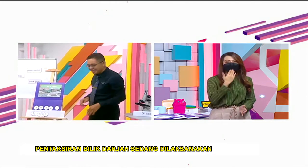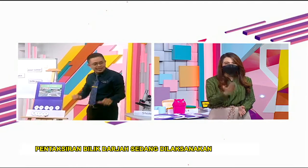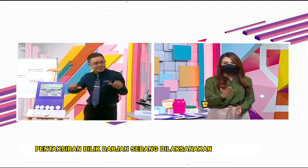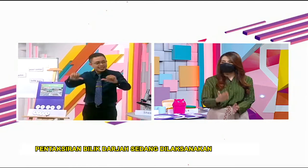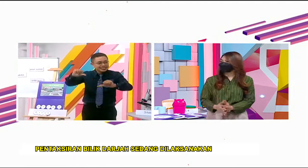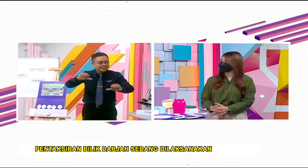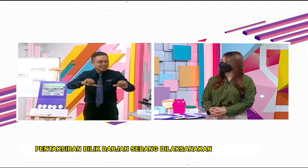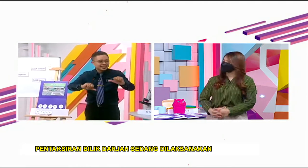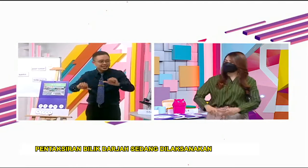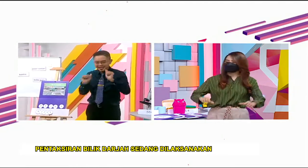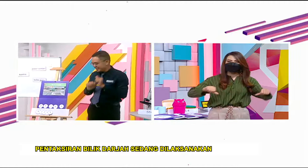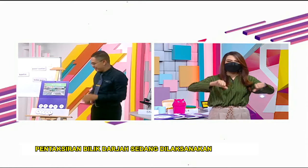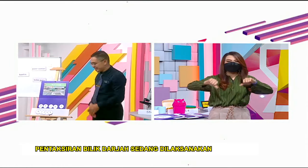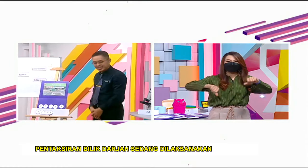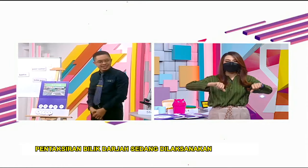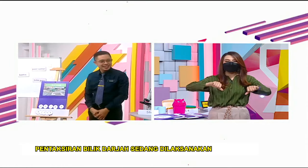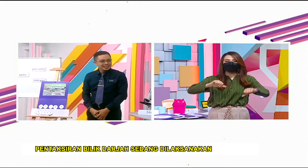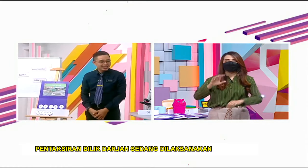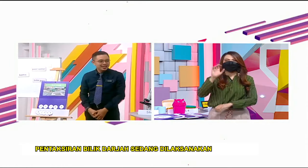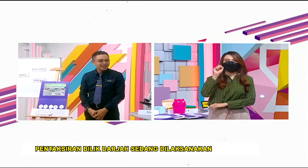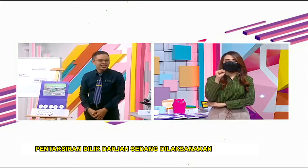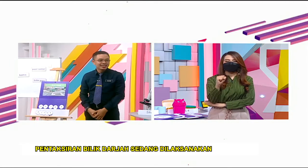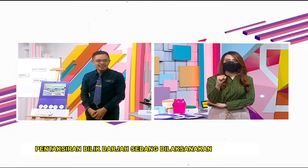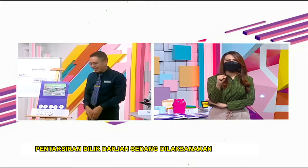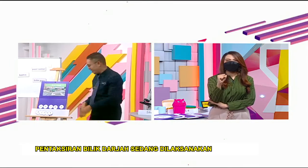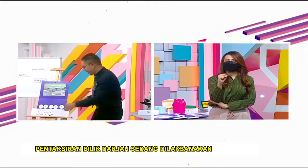Sains. Sains. Okey. Sains pula. S. S.